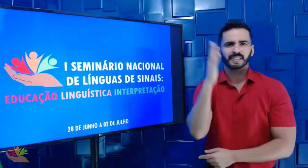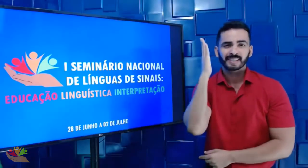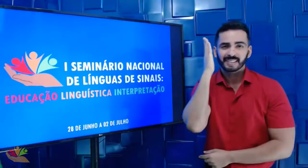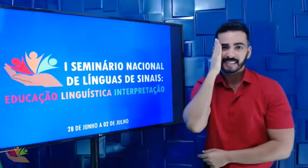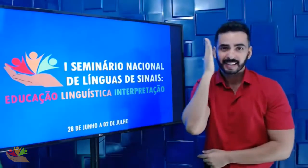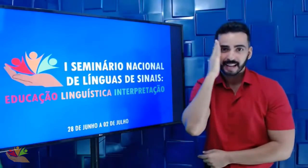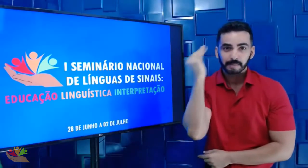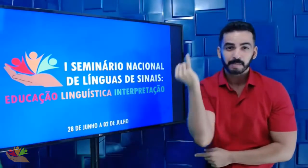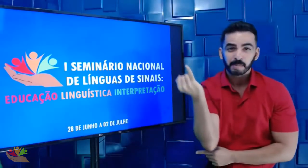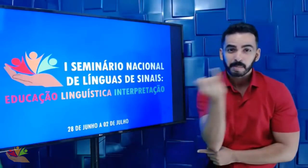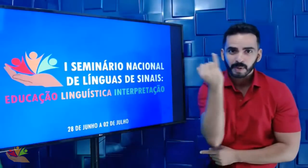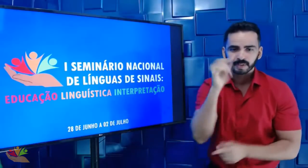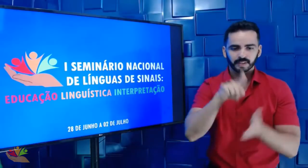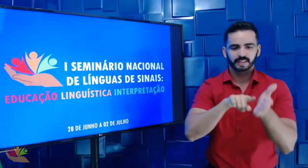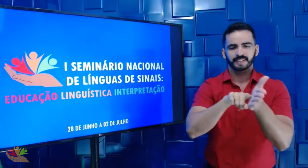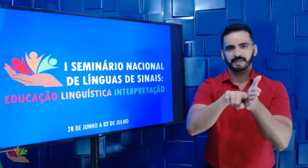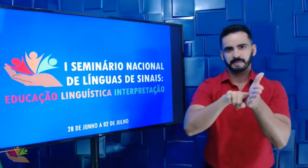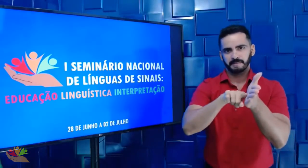Sinais.